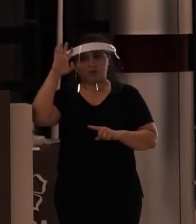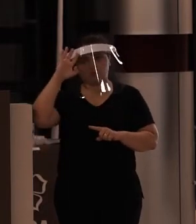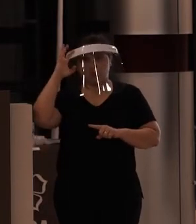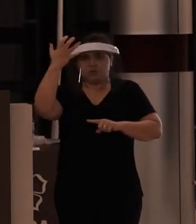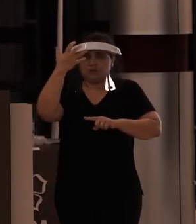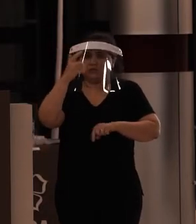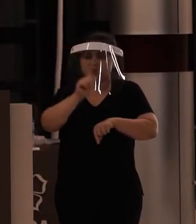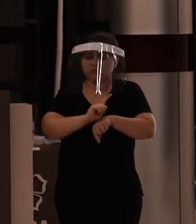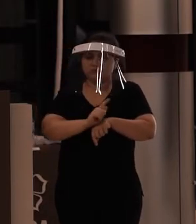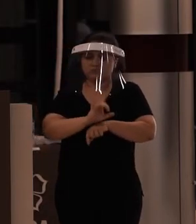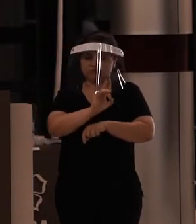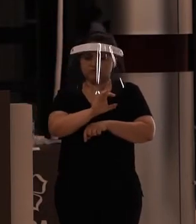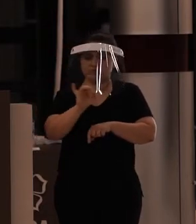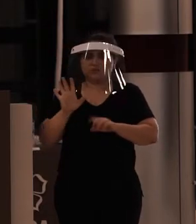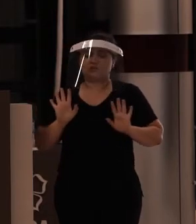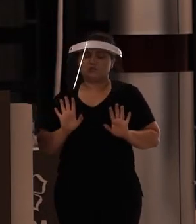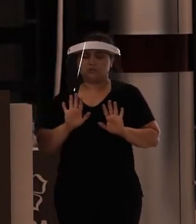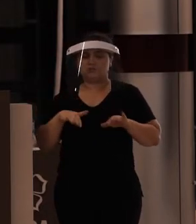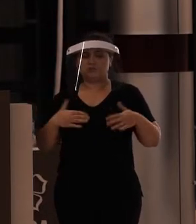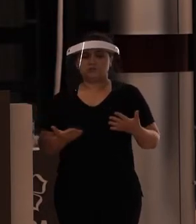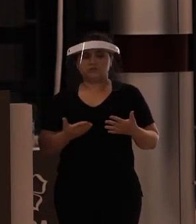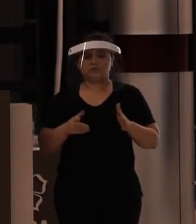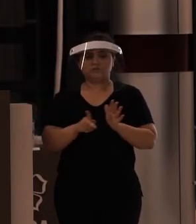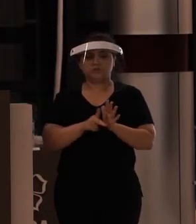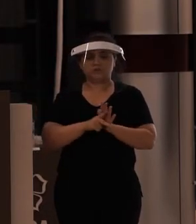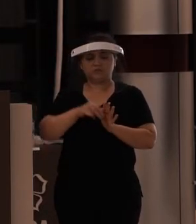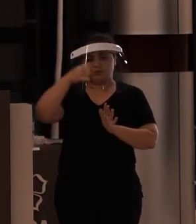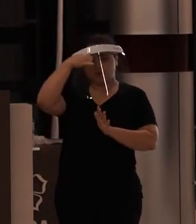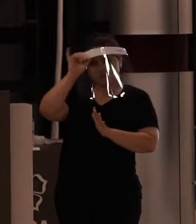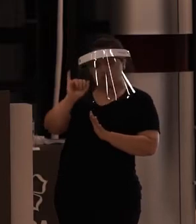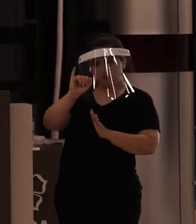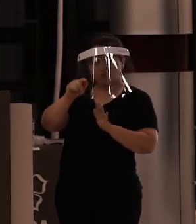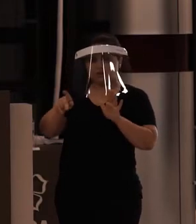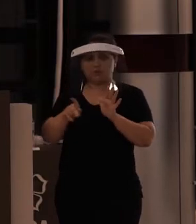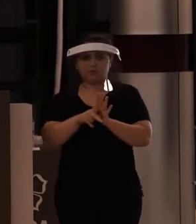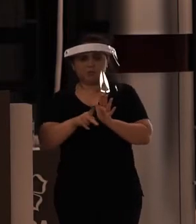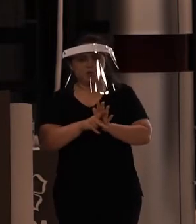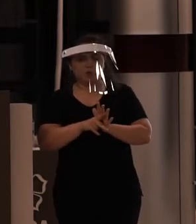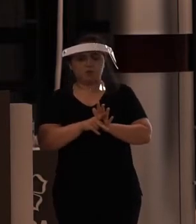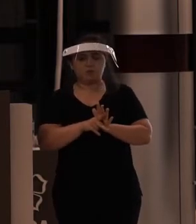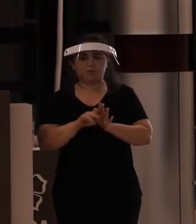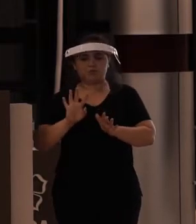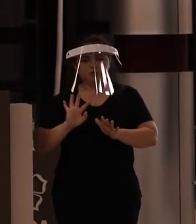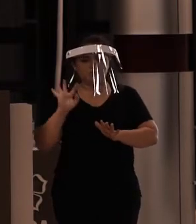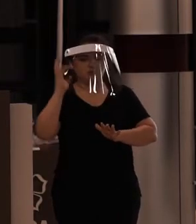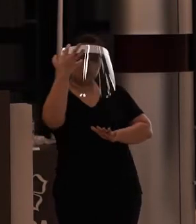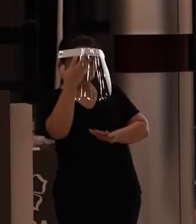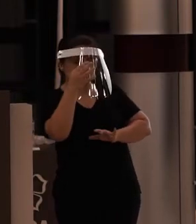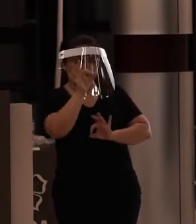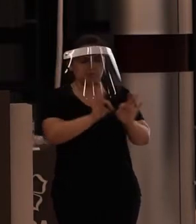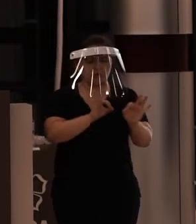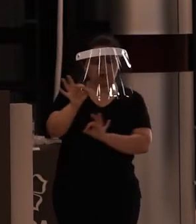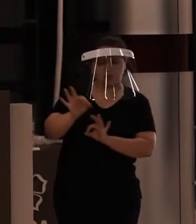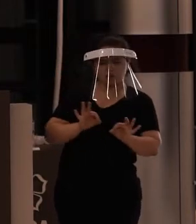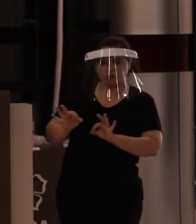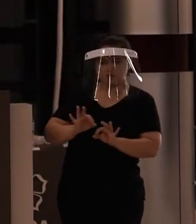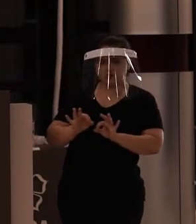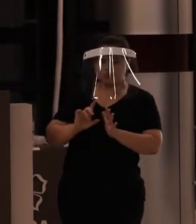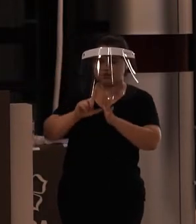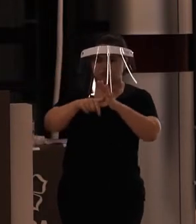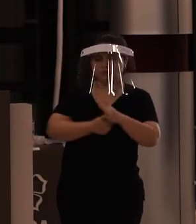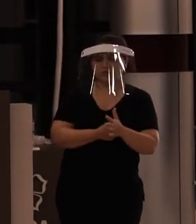decisão gerencial. Então, se vai ser preditiva, se vai ser preventiva, se vai ser corretiva planejada, fruto